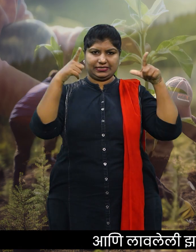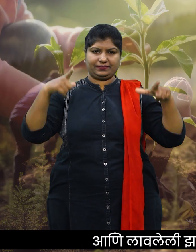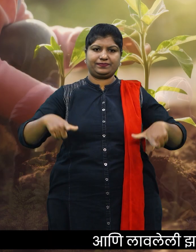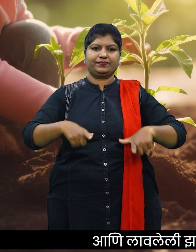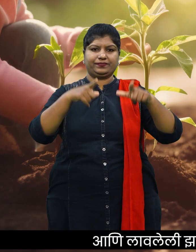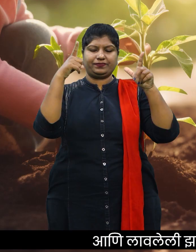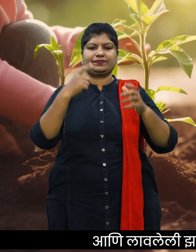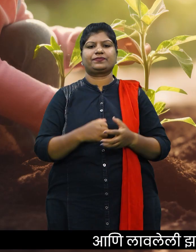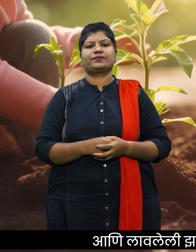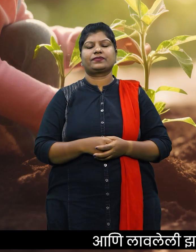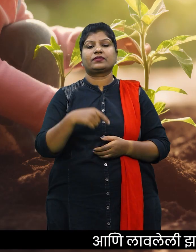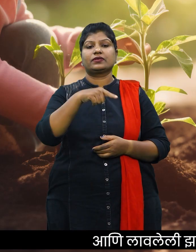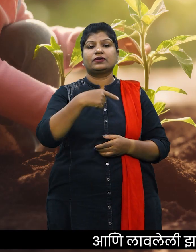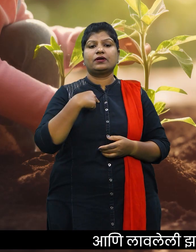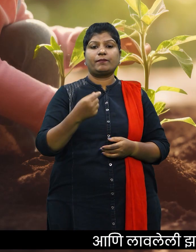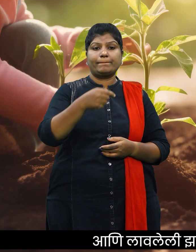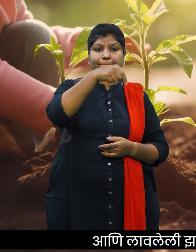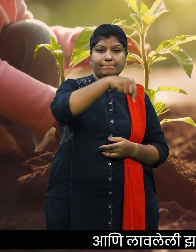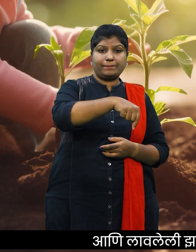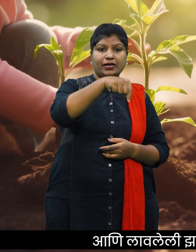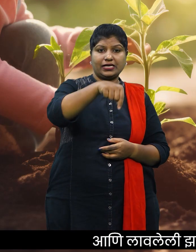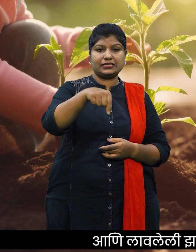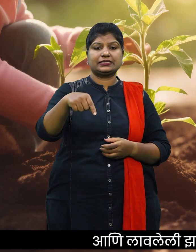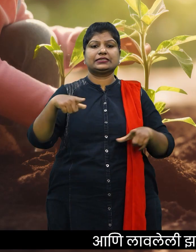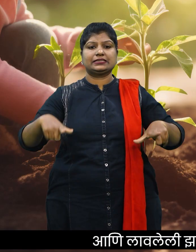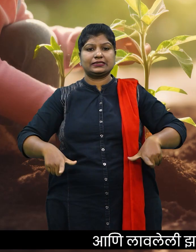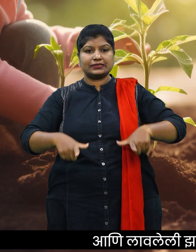आणि लावलेली झाडे साधारणपणे त्याच प्रजातीची असावीत